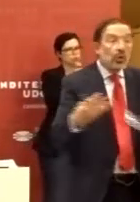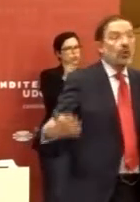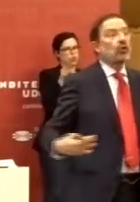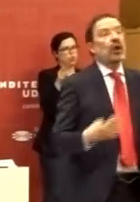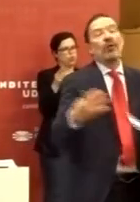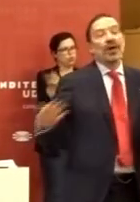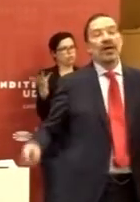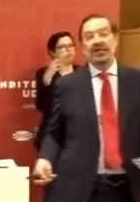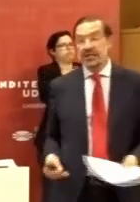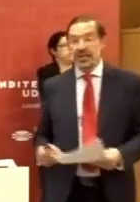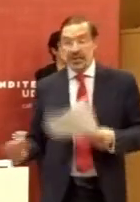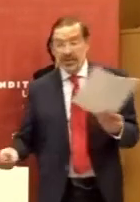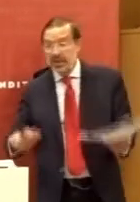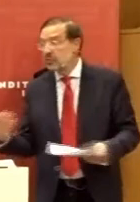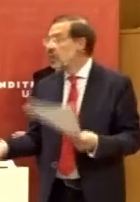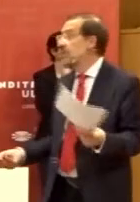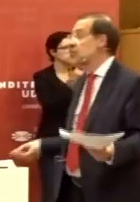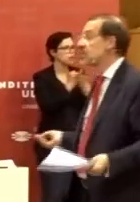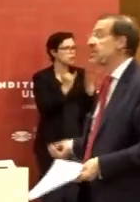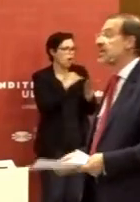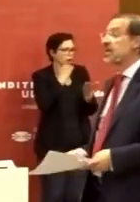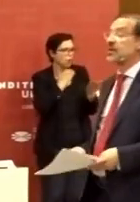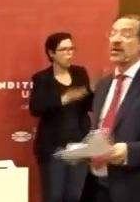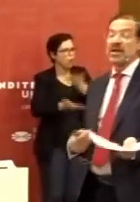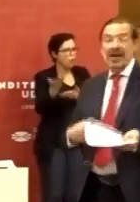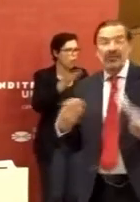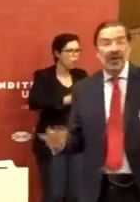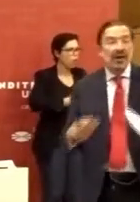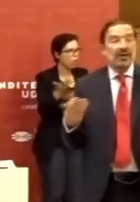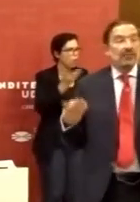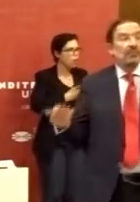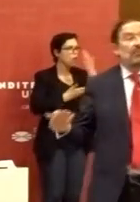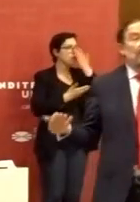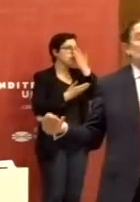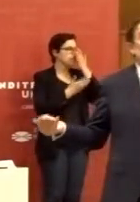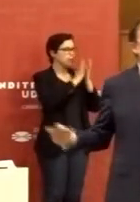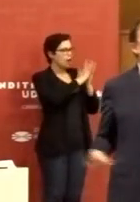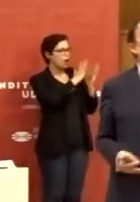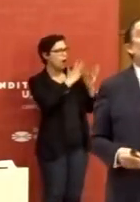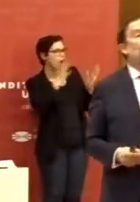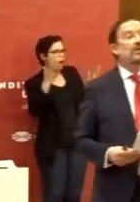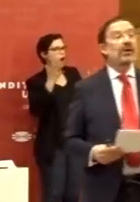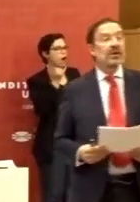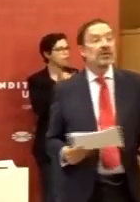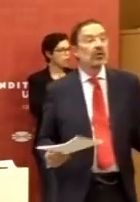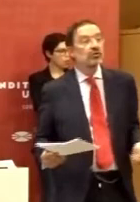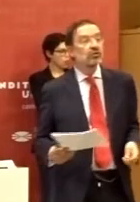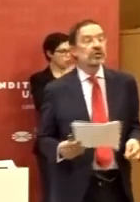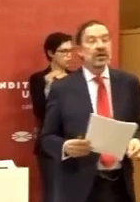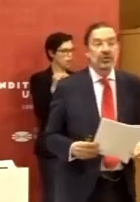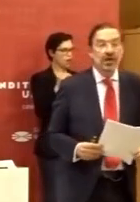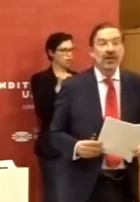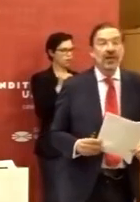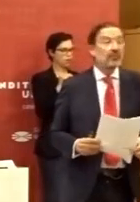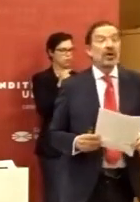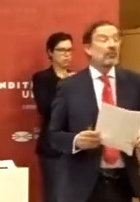de algún modo colaboran en las distintas asignaturas, y eso es interesante. Y al final, pues poco a poco la universidad va sabiendo que